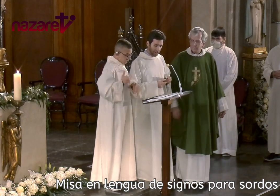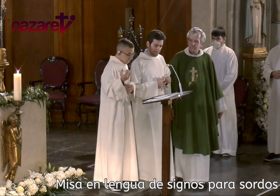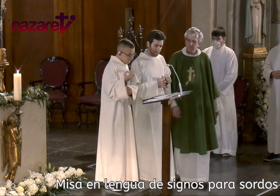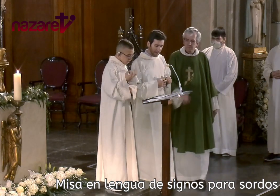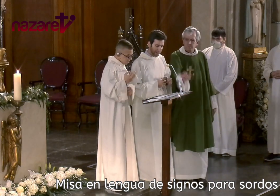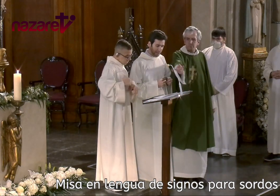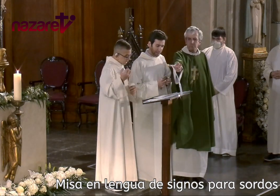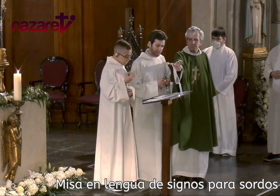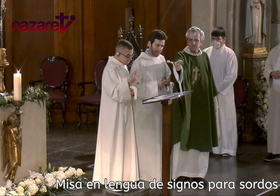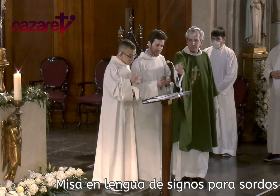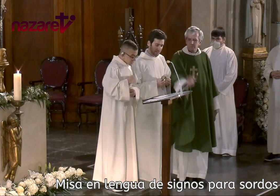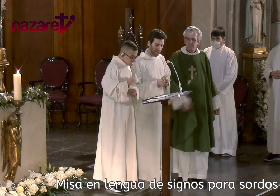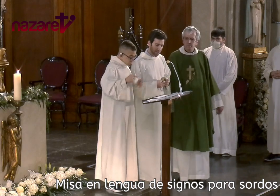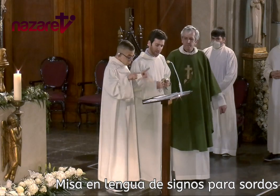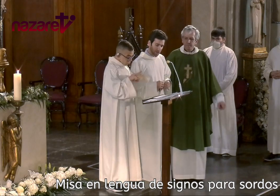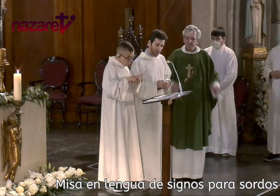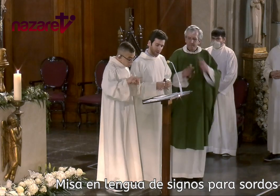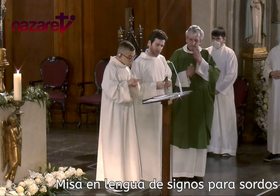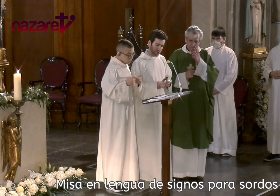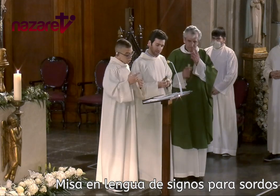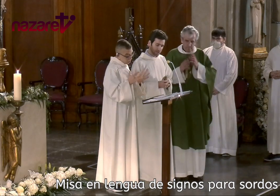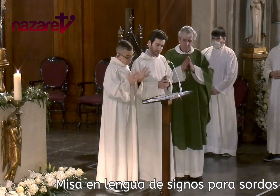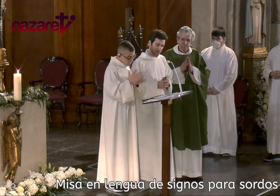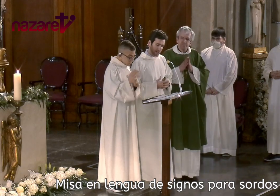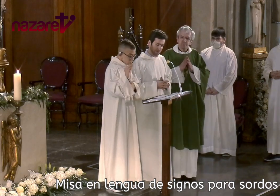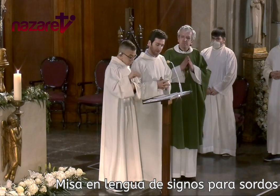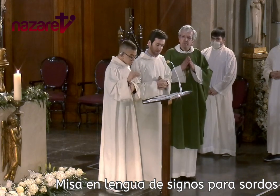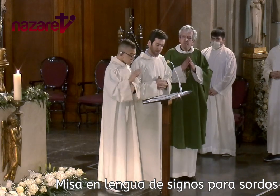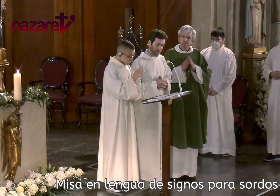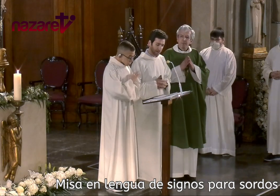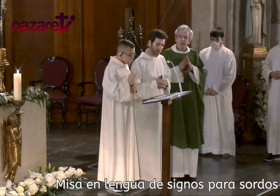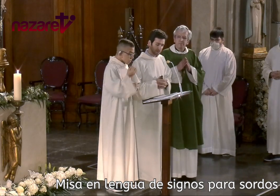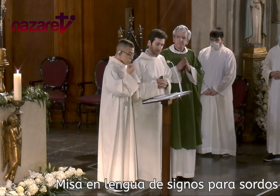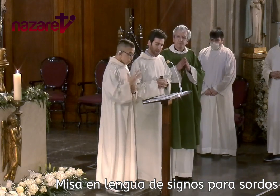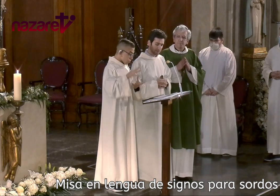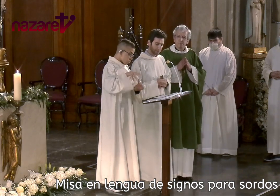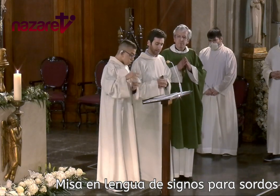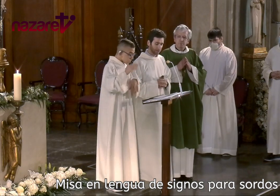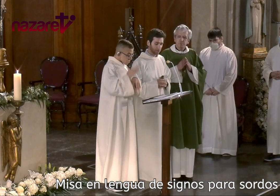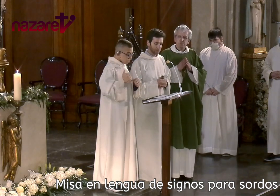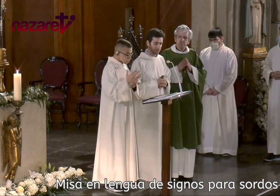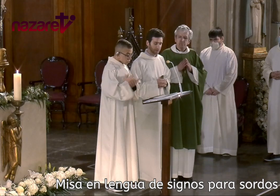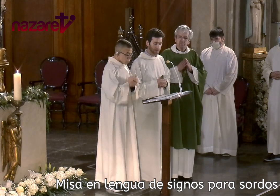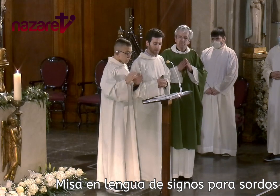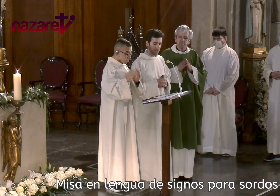para que la iglesia sea como jesucristo anuncio de buena noticia para todo el mundo